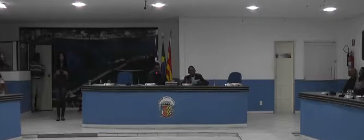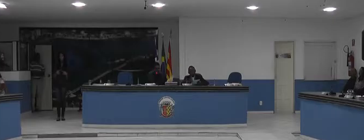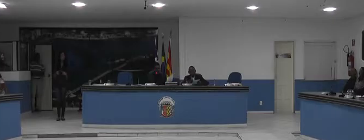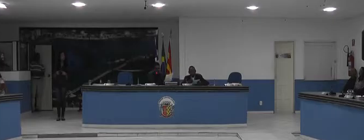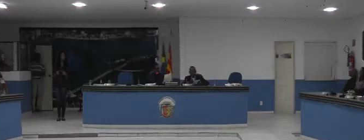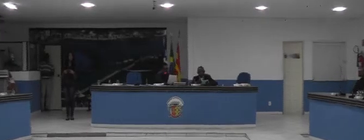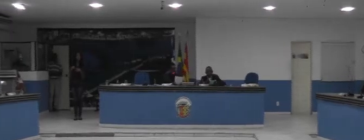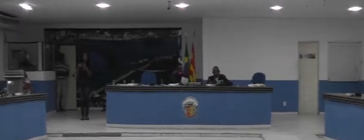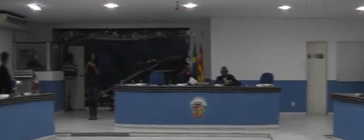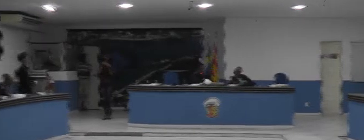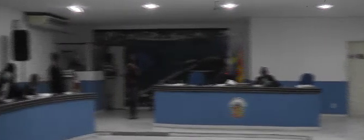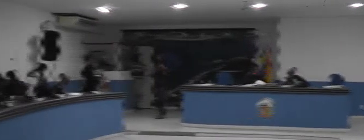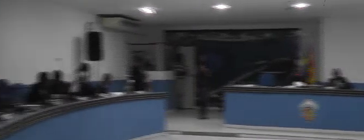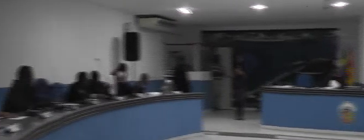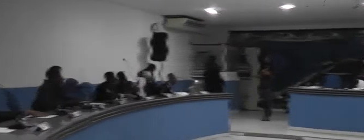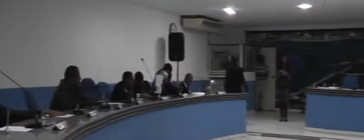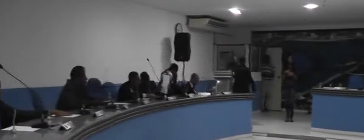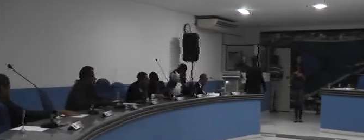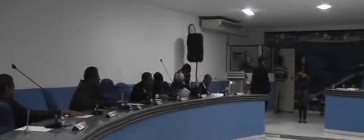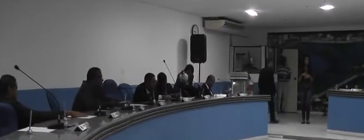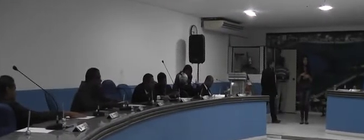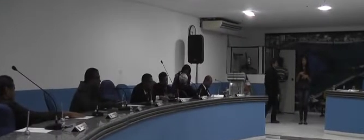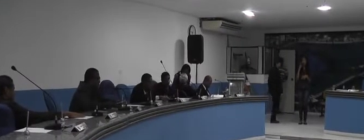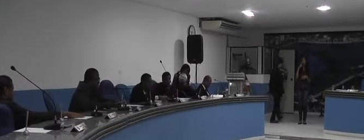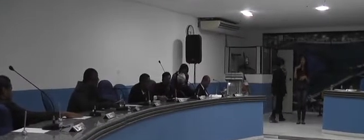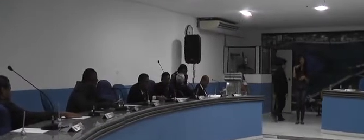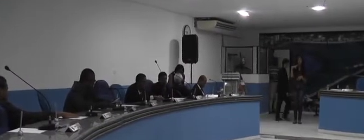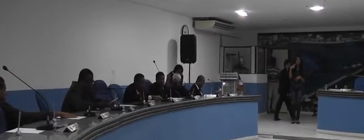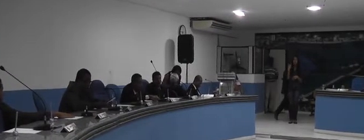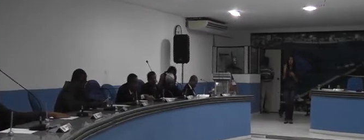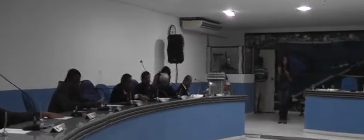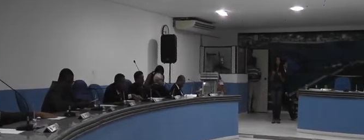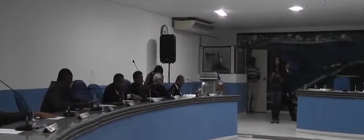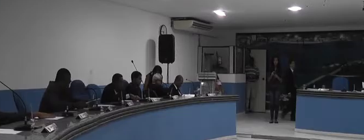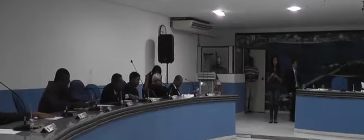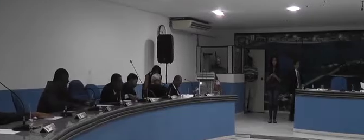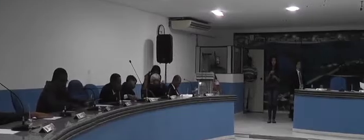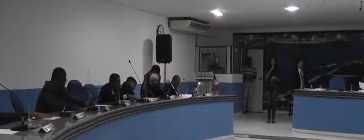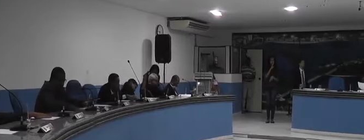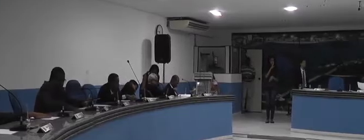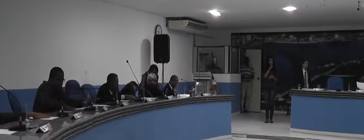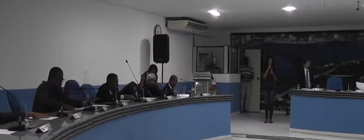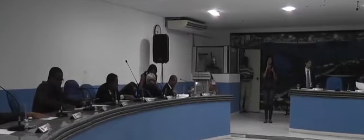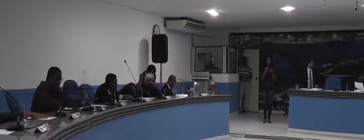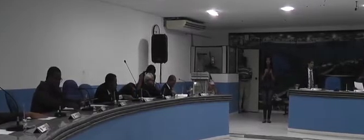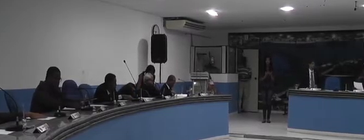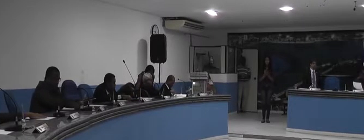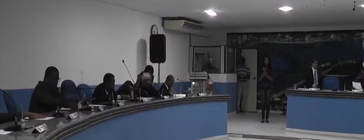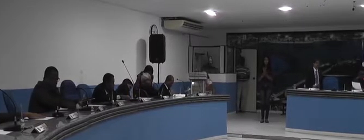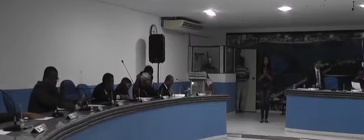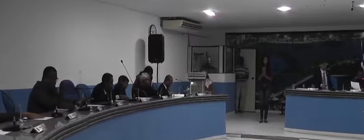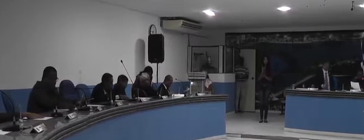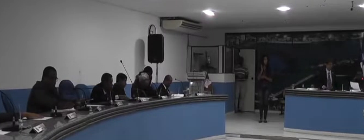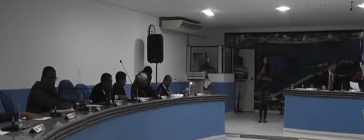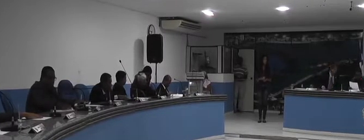em votação, os vereadores que aprovam permaneçam como se encontram. Aprovado por